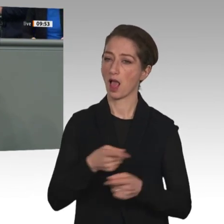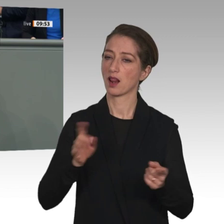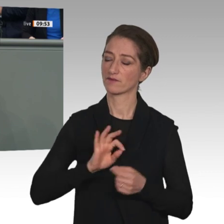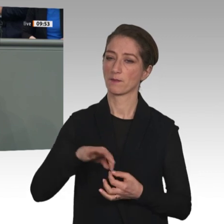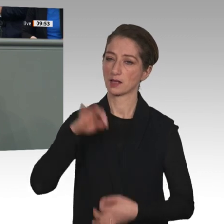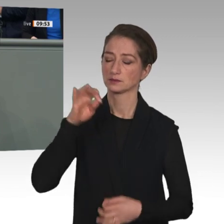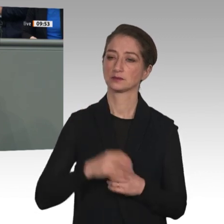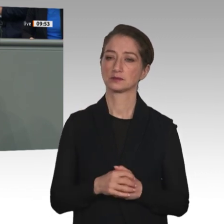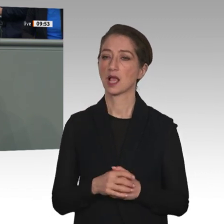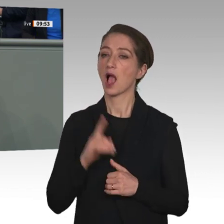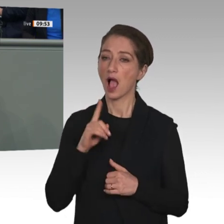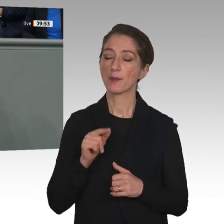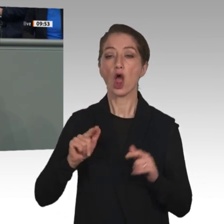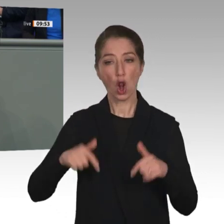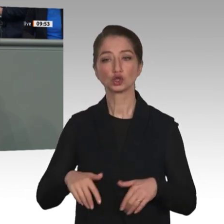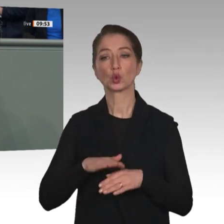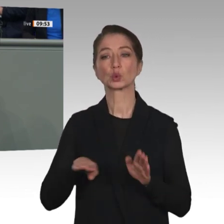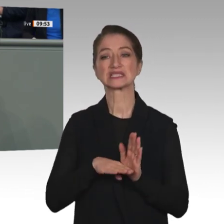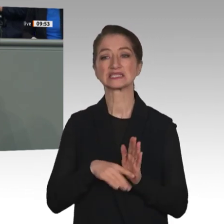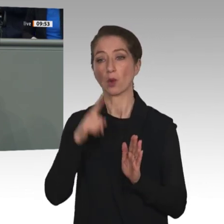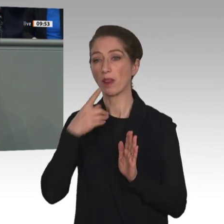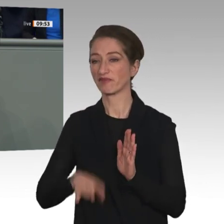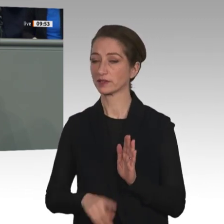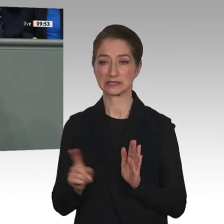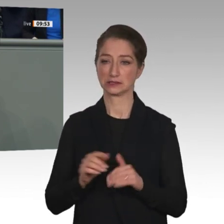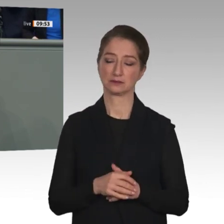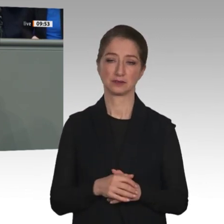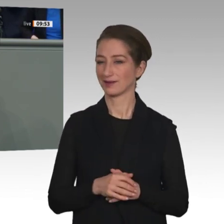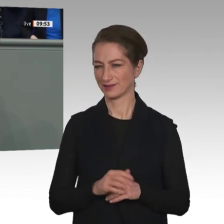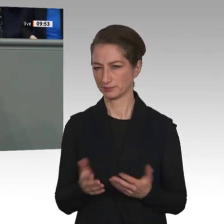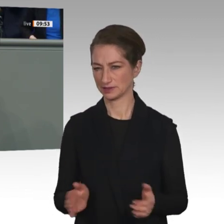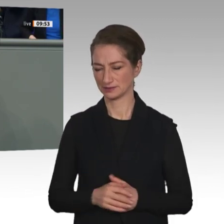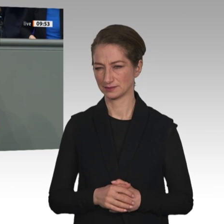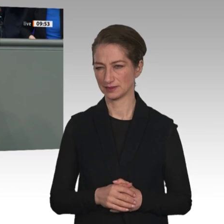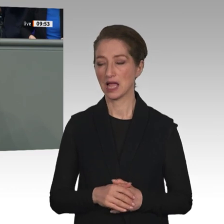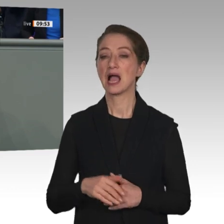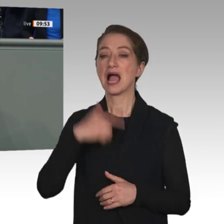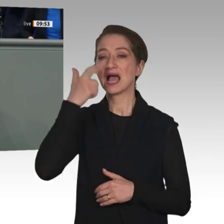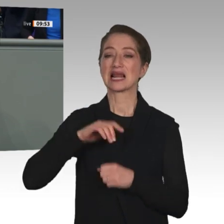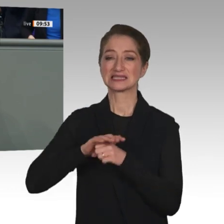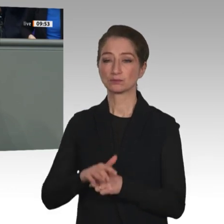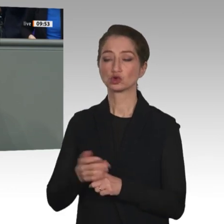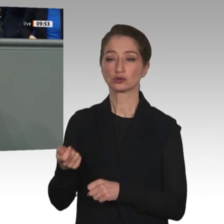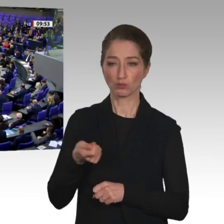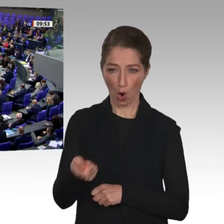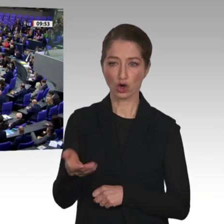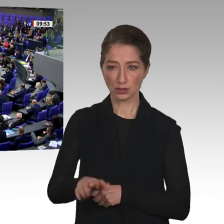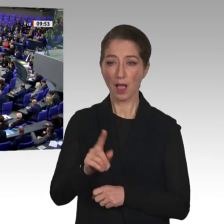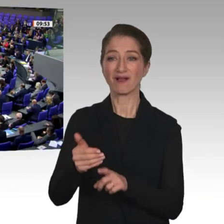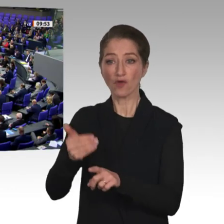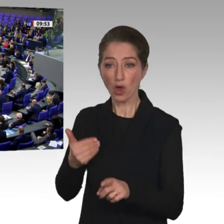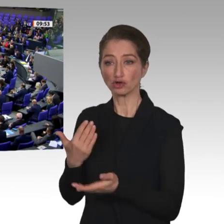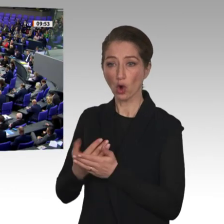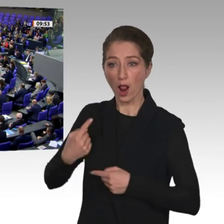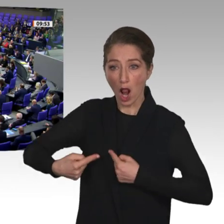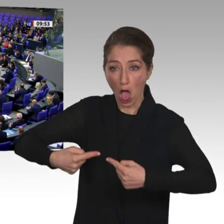wenn Menschen sterben. Rassismus tötet, aber vorher grenzt er aus. Wenn qualifizierte Frauen einen Job nicht bekommen, weil